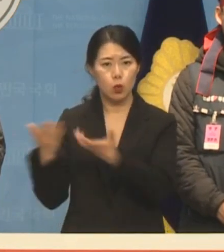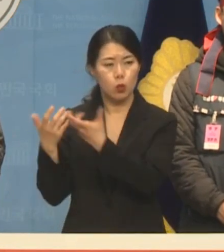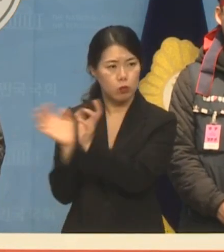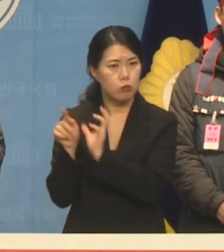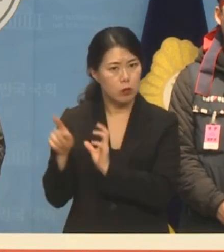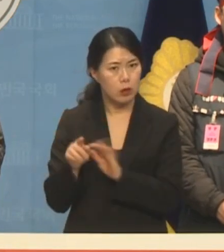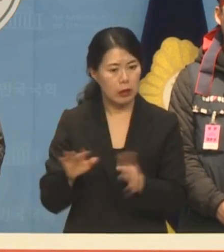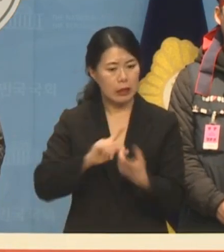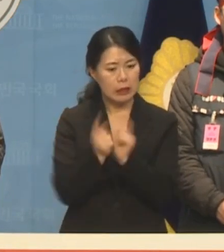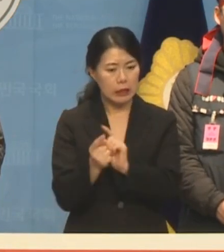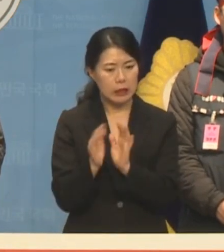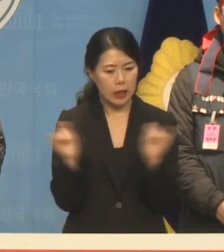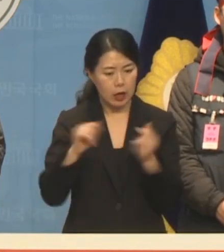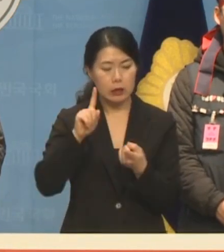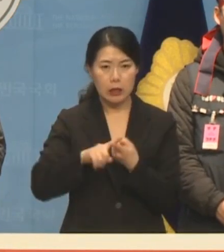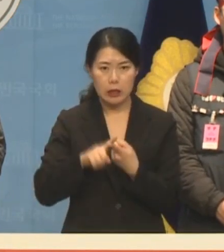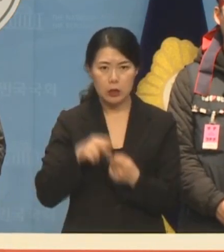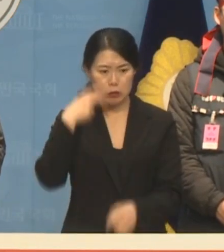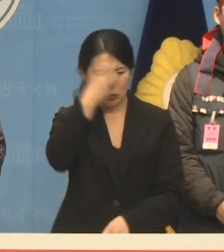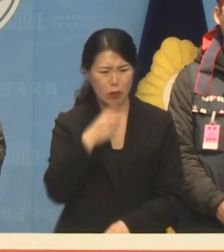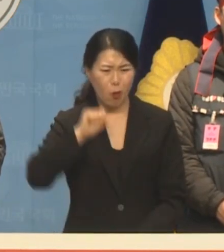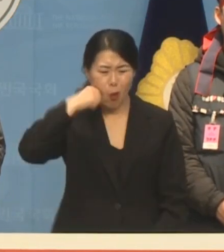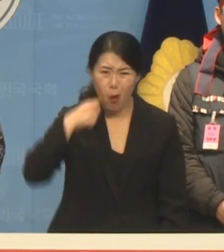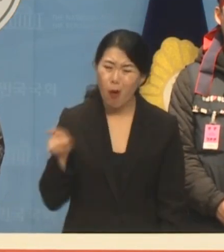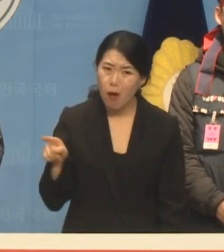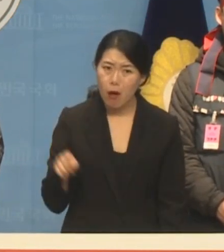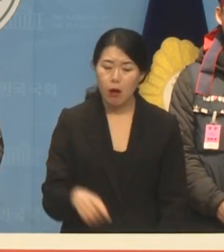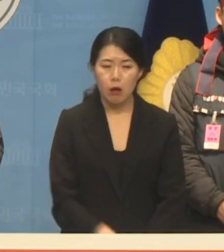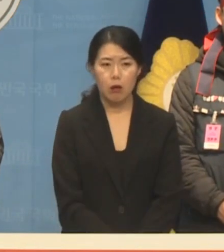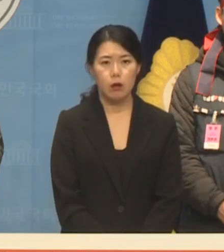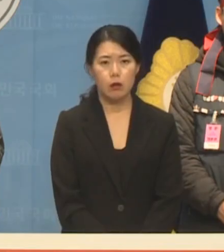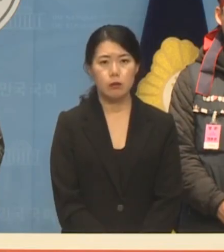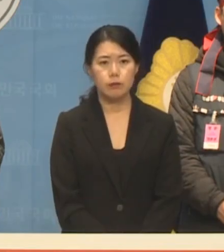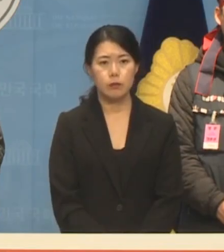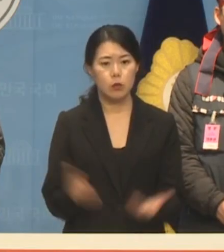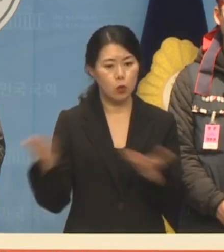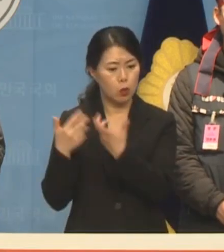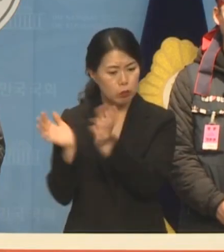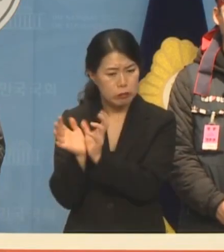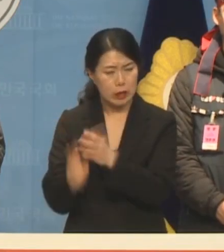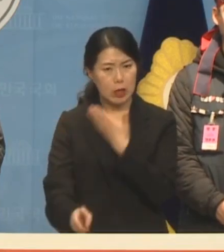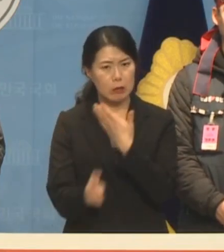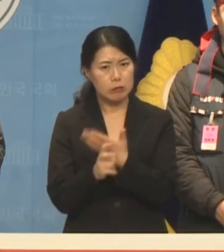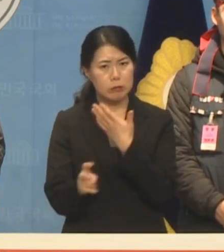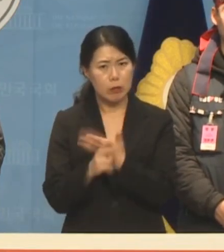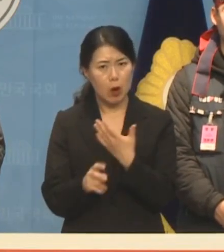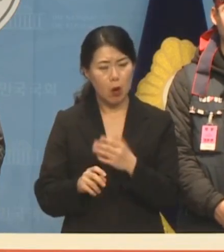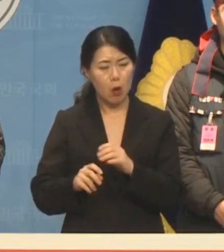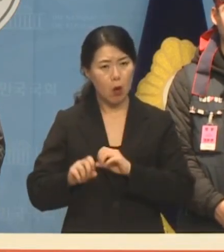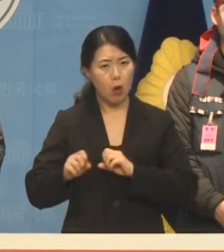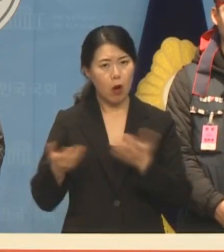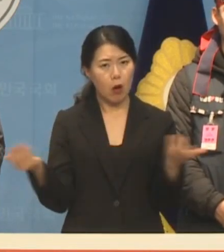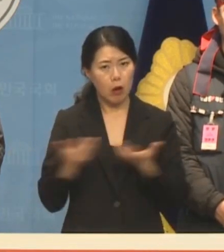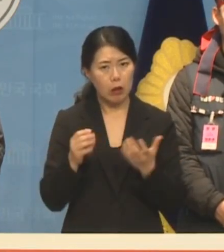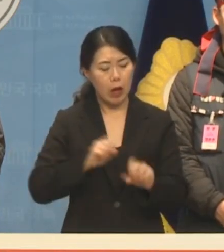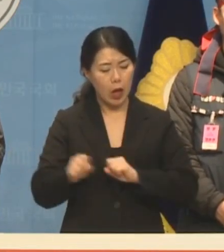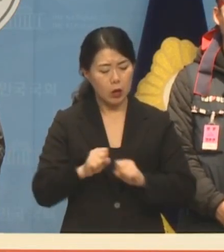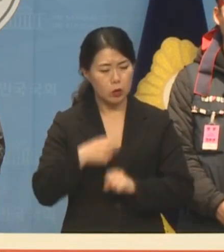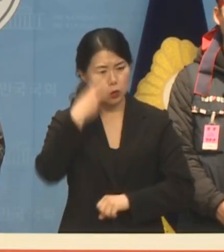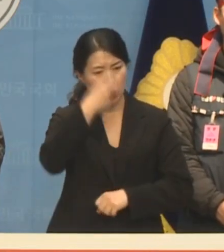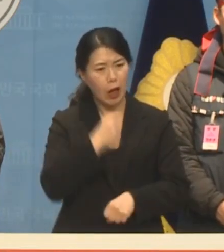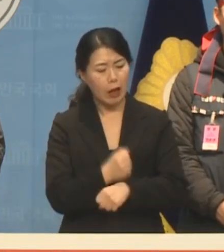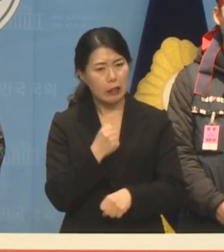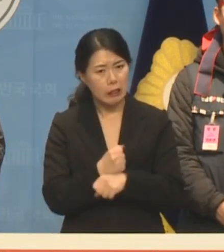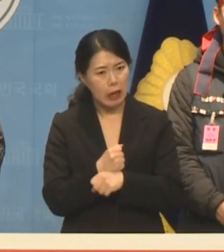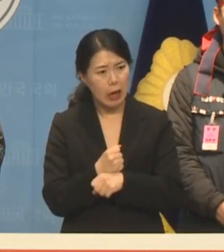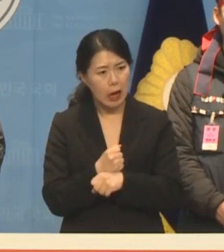고용노동부는 대체 인력에 대한 조사가 그리도 어려운 일인가? 노동부는 부당노동행위 조사를 한다는 핑계로